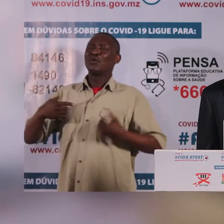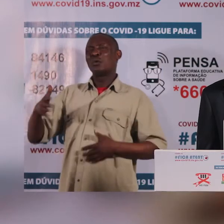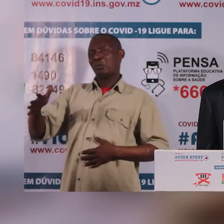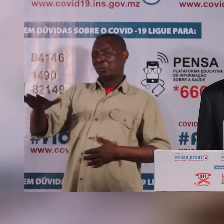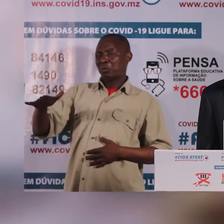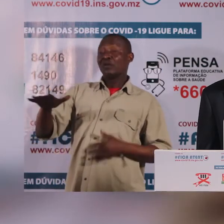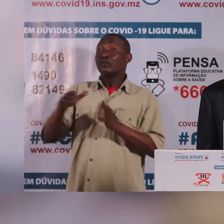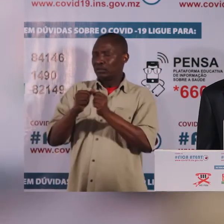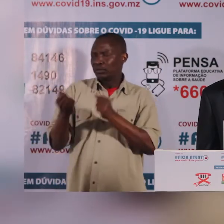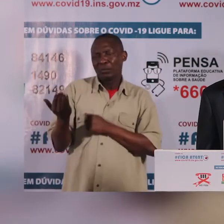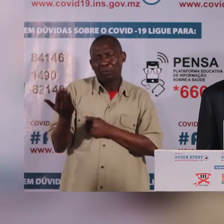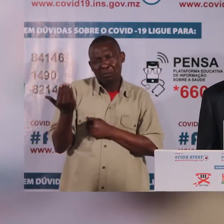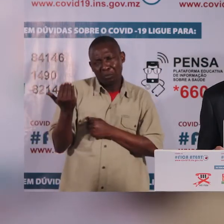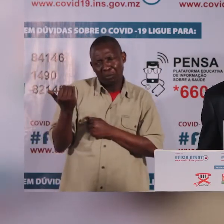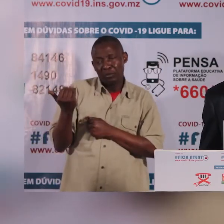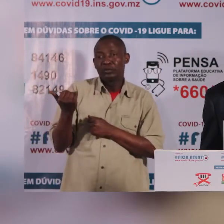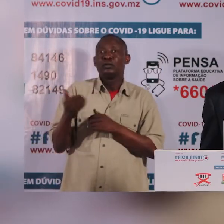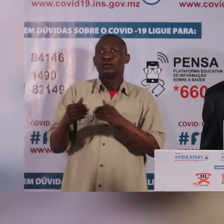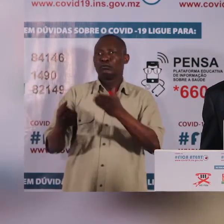que requer hospitalização.